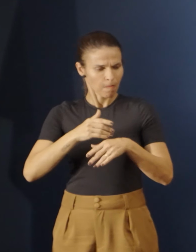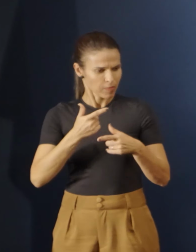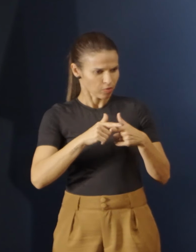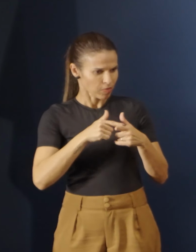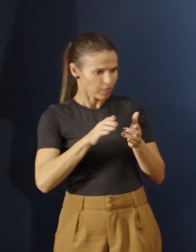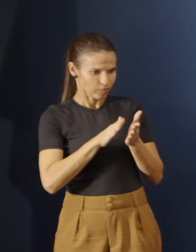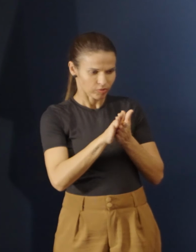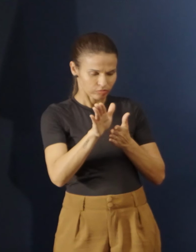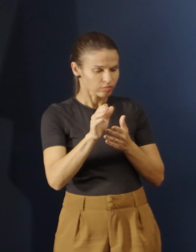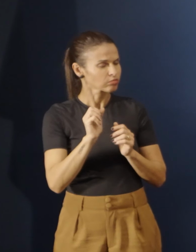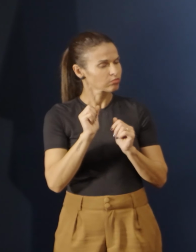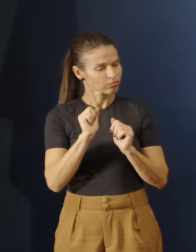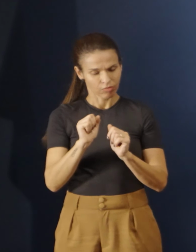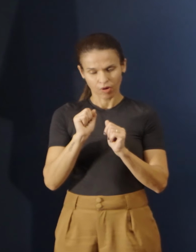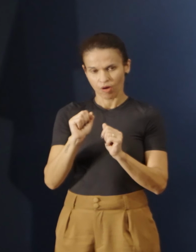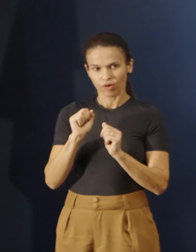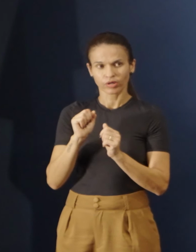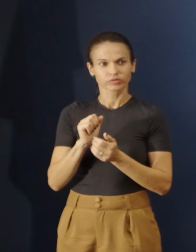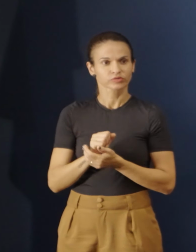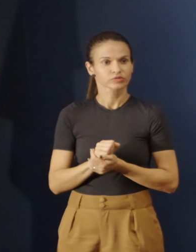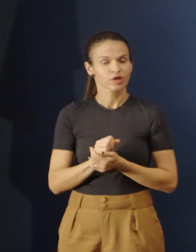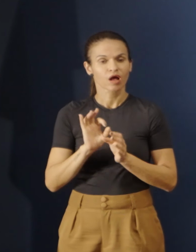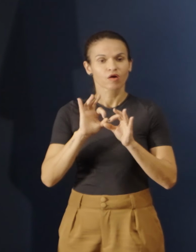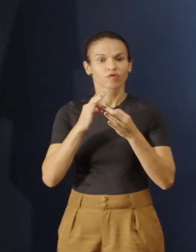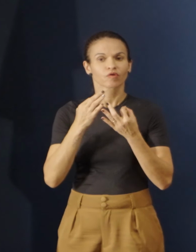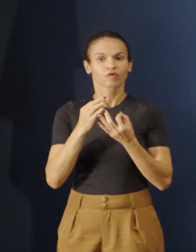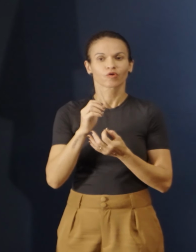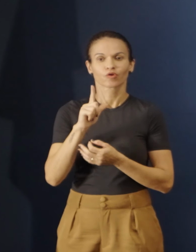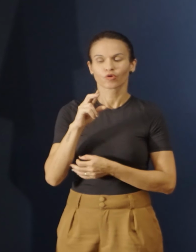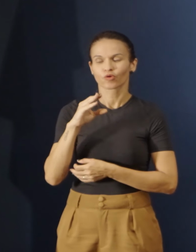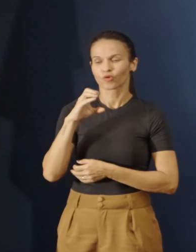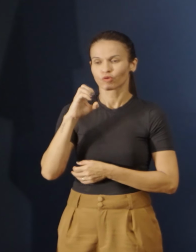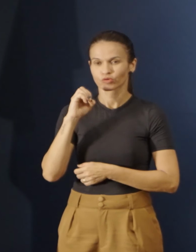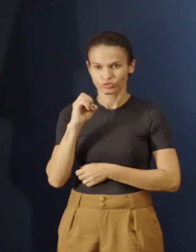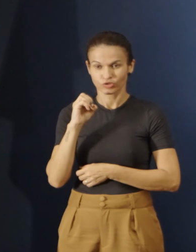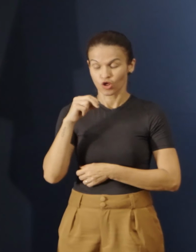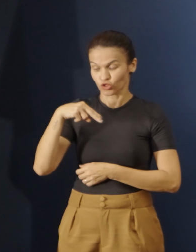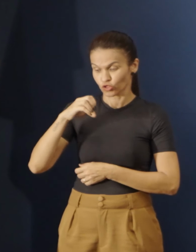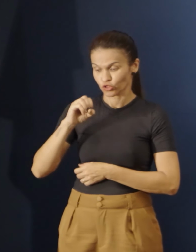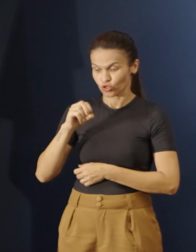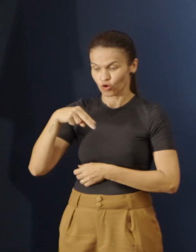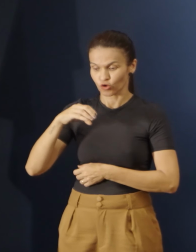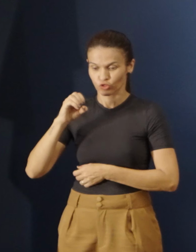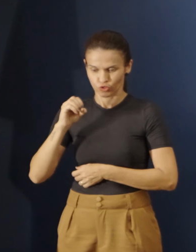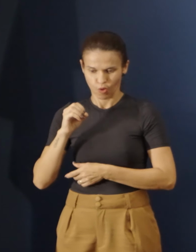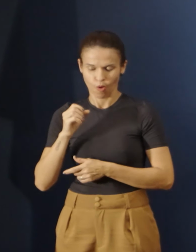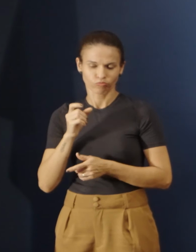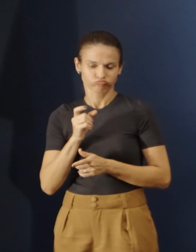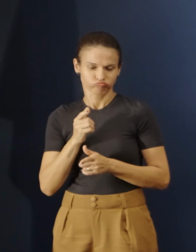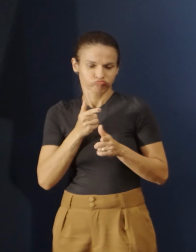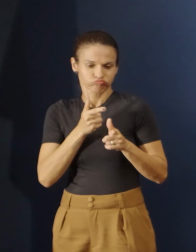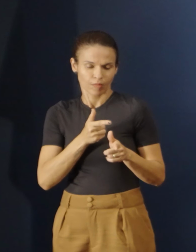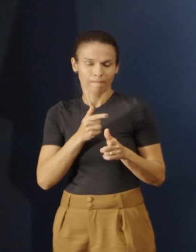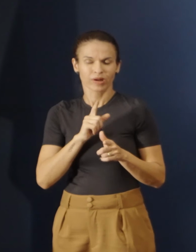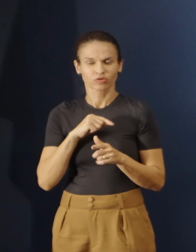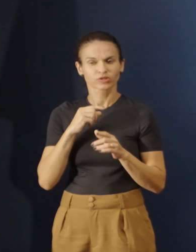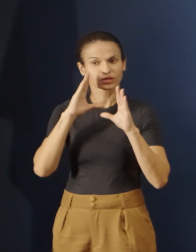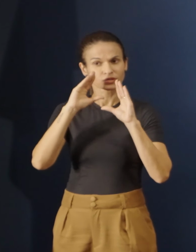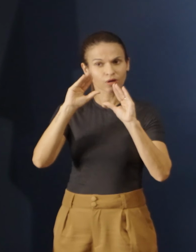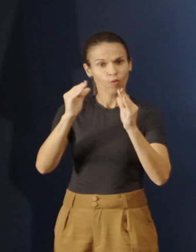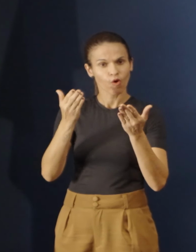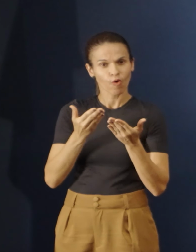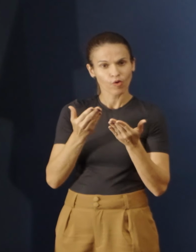publicar, porque essa questão, na família, o Lúcio chama de nonô, essa questão de nonô na família, pra gente é tranquilo hoje em